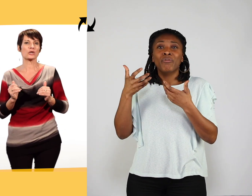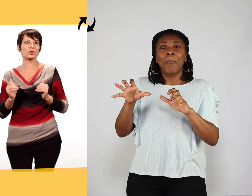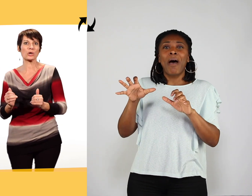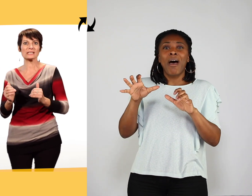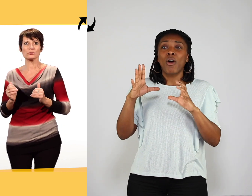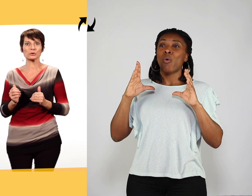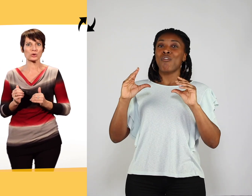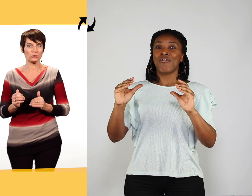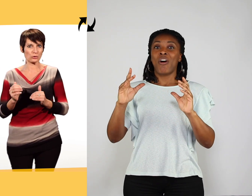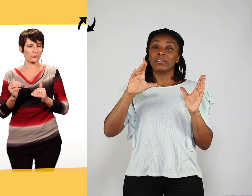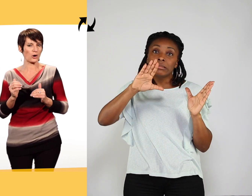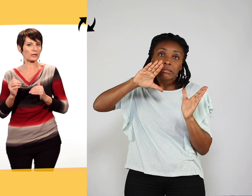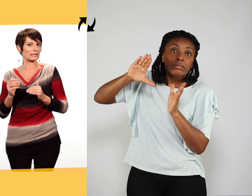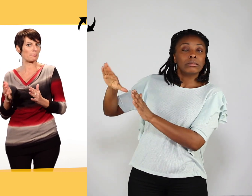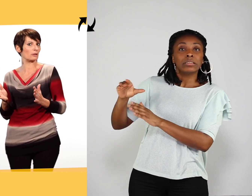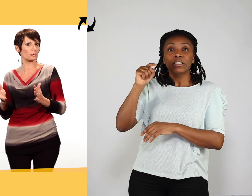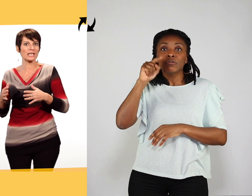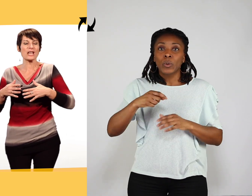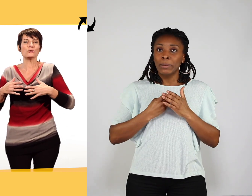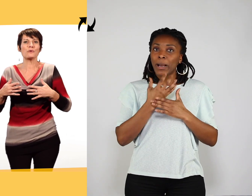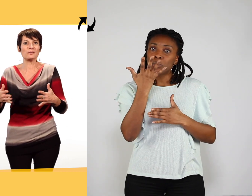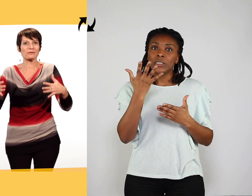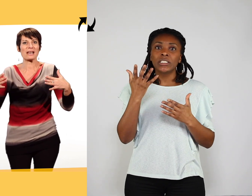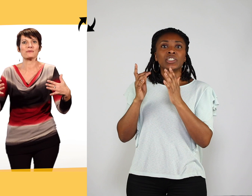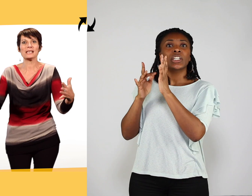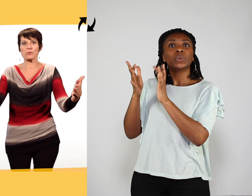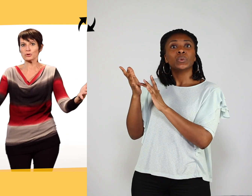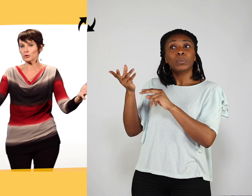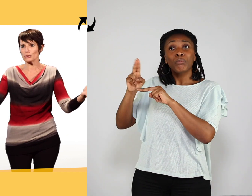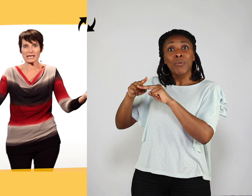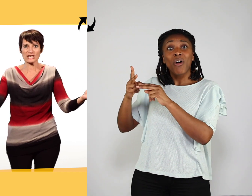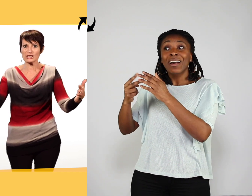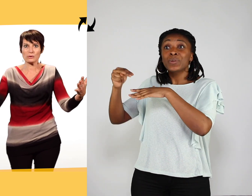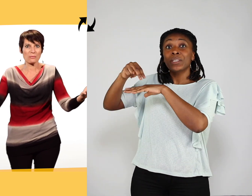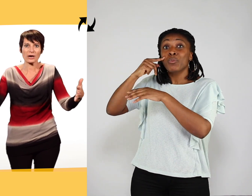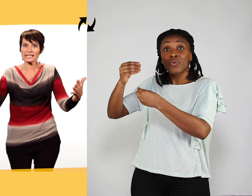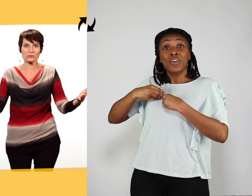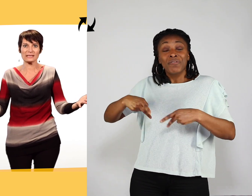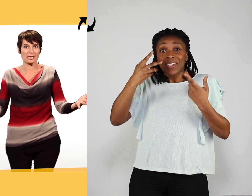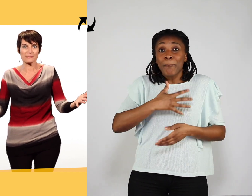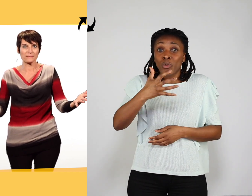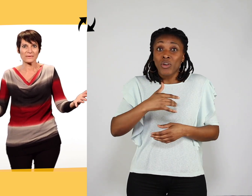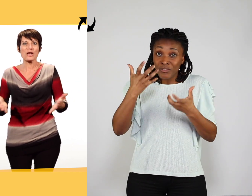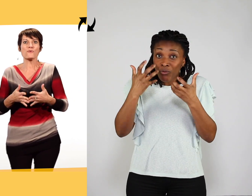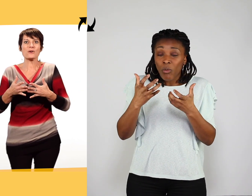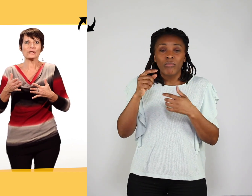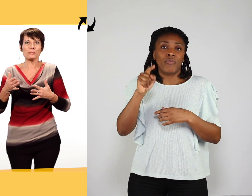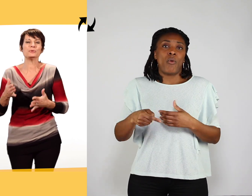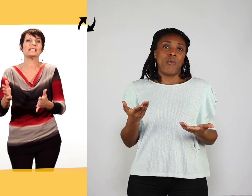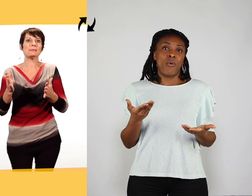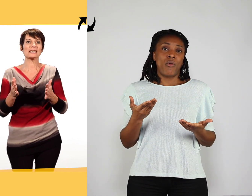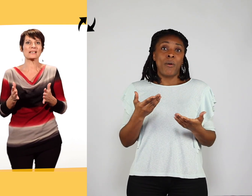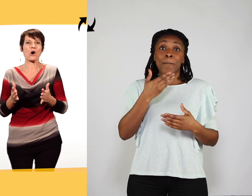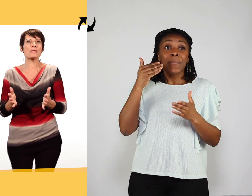risques, de sortir de votre zone de confort, d'être épanoui, de vivre la vie abondante pour laquelle Jésus est mort et ressuscité. Vous voulez être